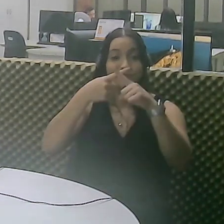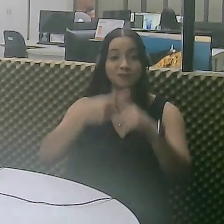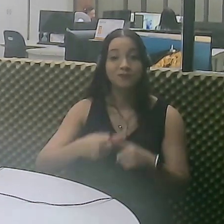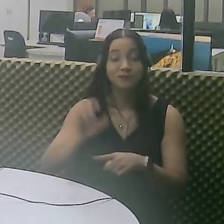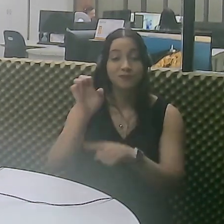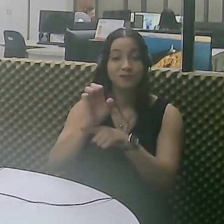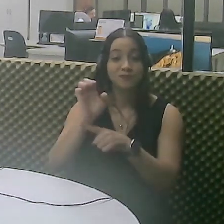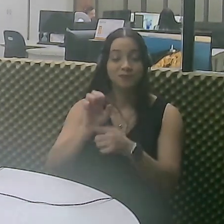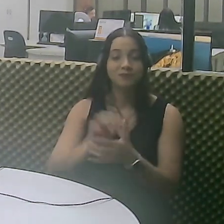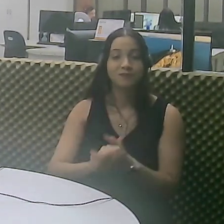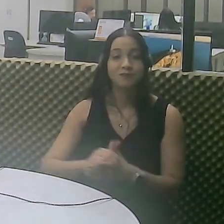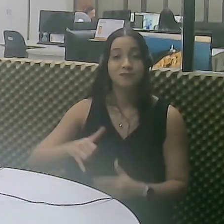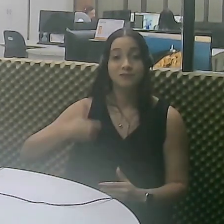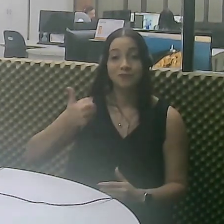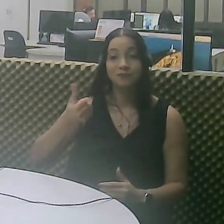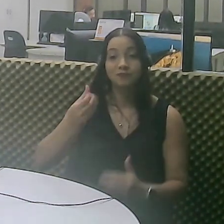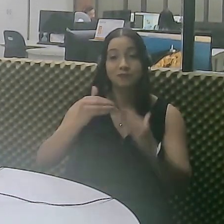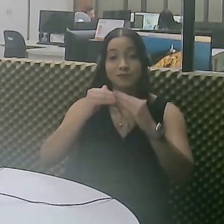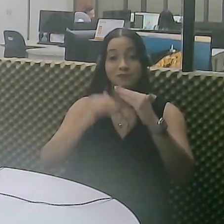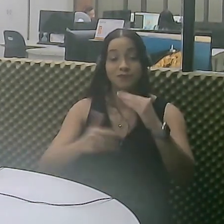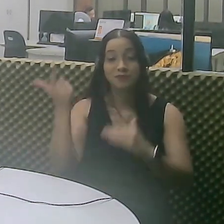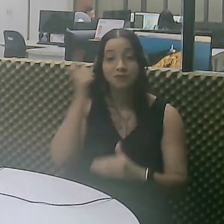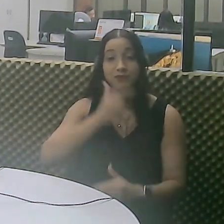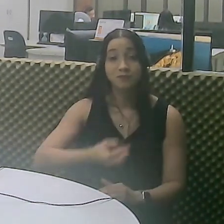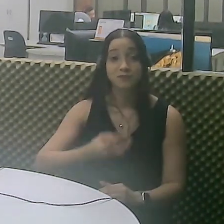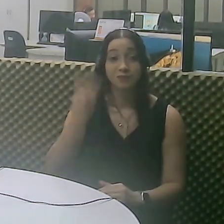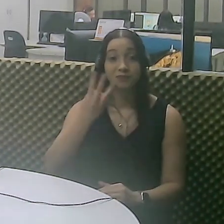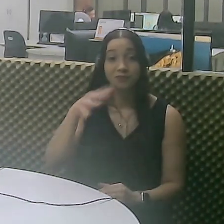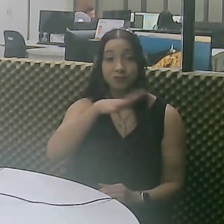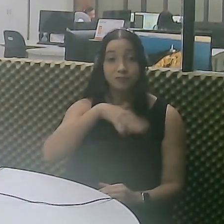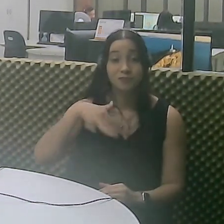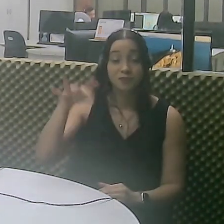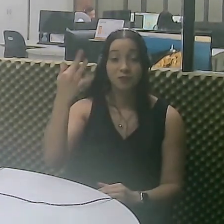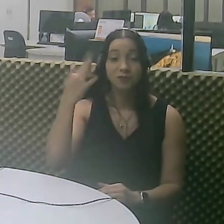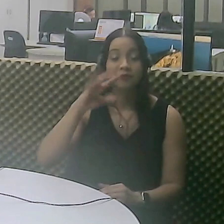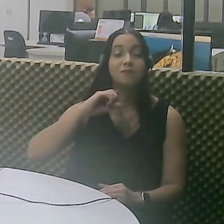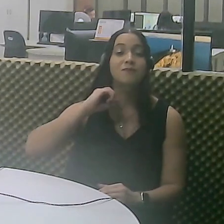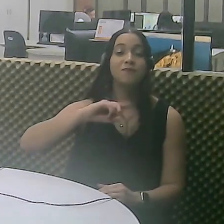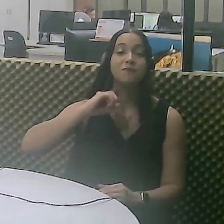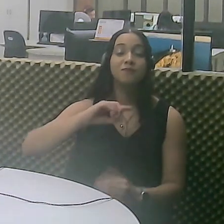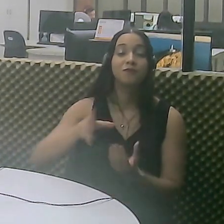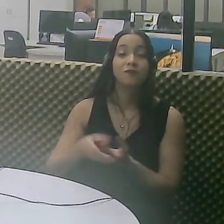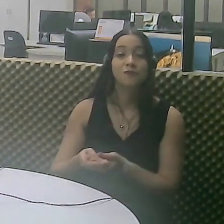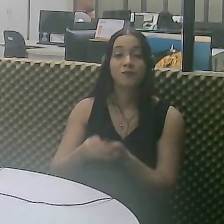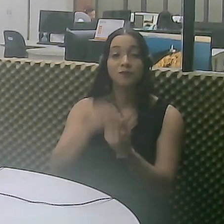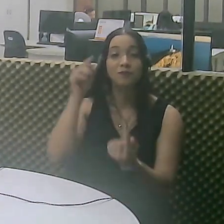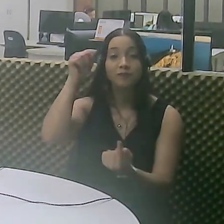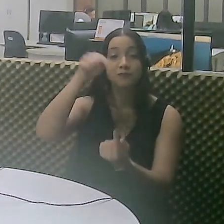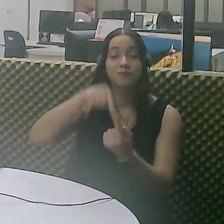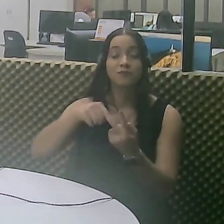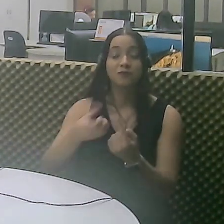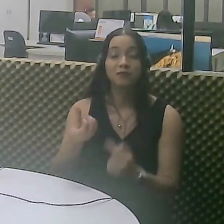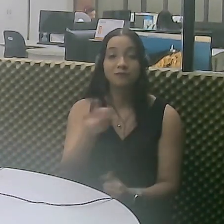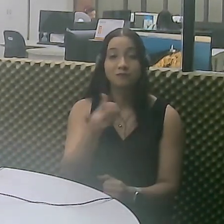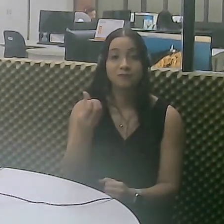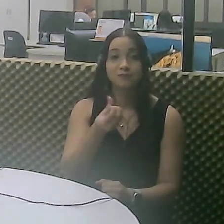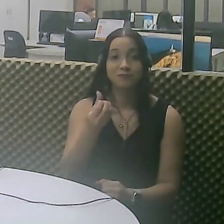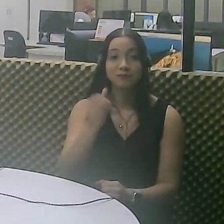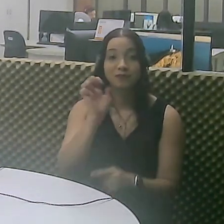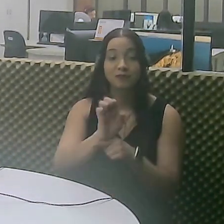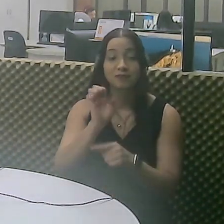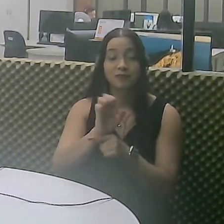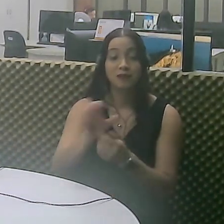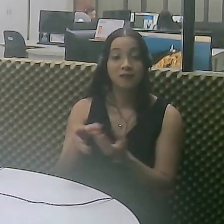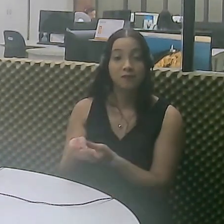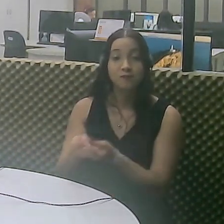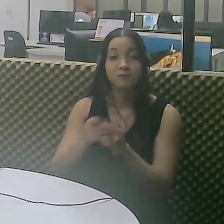Estadual. Já o Sub-17 ficou com 3º lugar no Campeonato Regional da Federação Mineira de Voleibol e obteve a 6ª colocação no Campeonato Estadual de